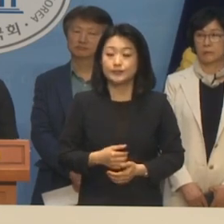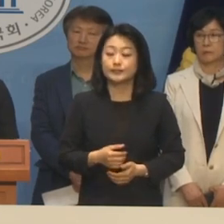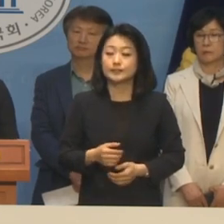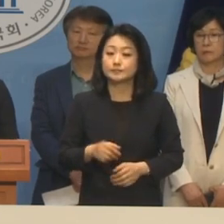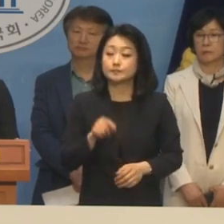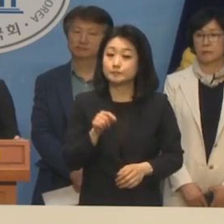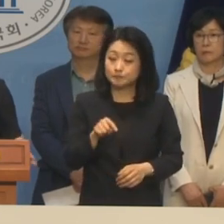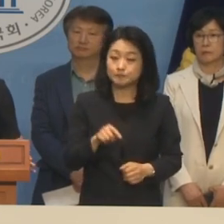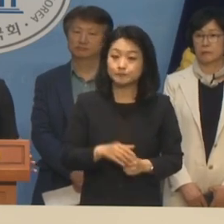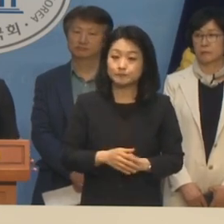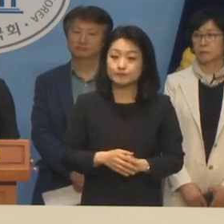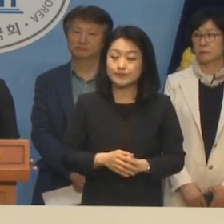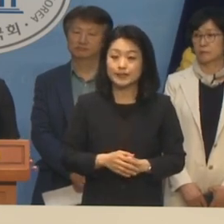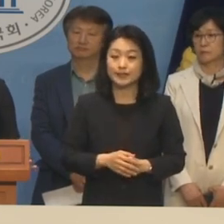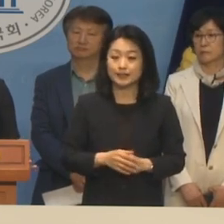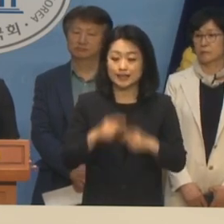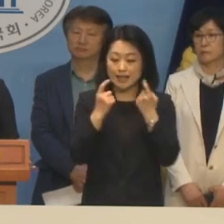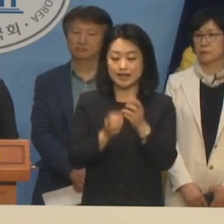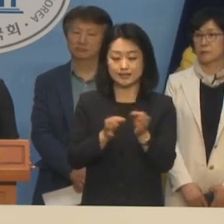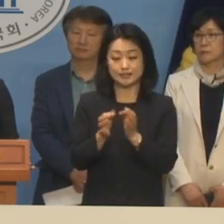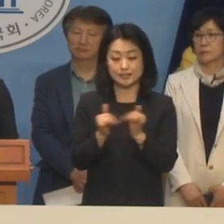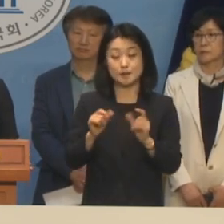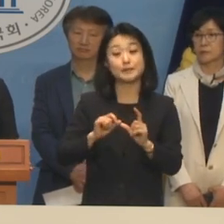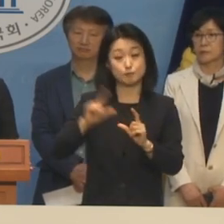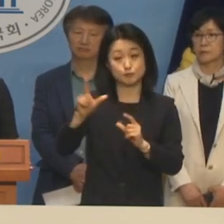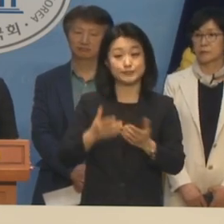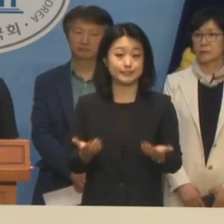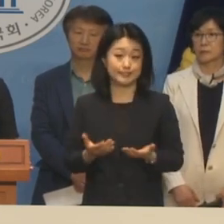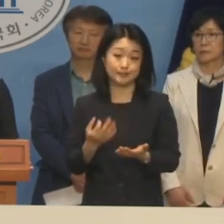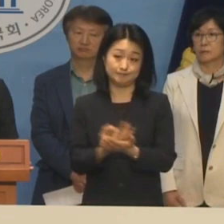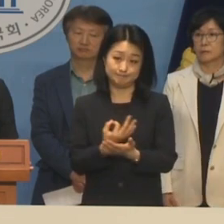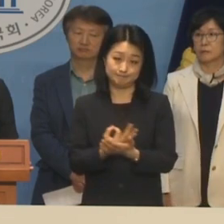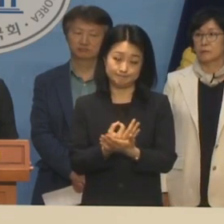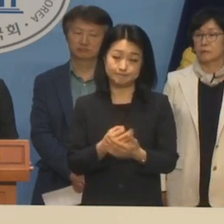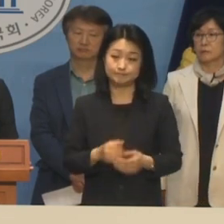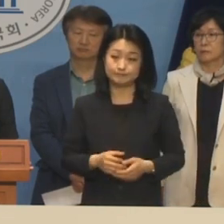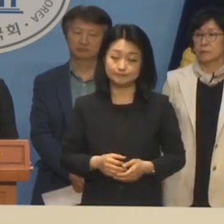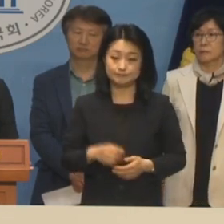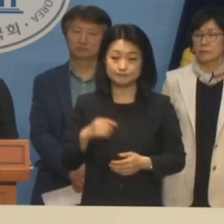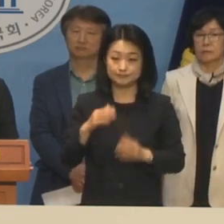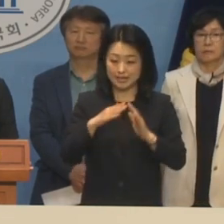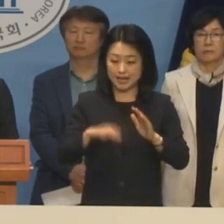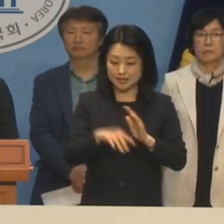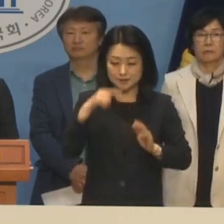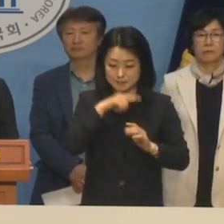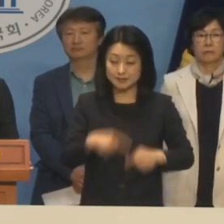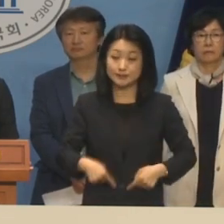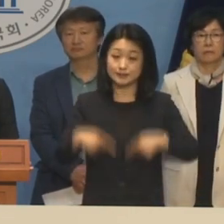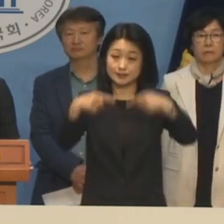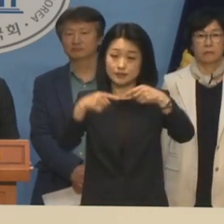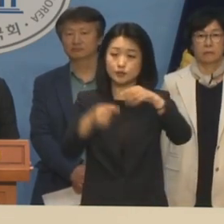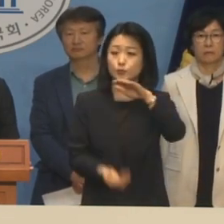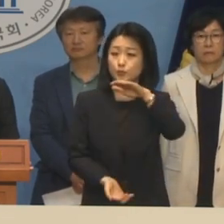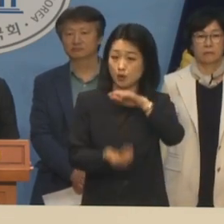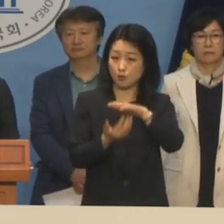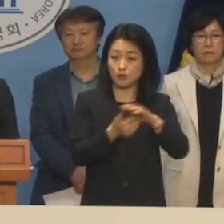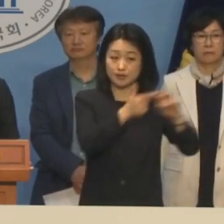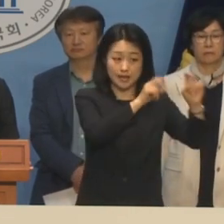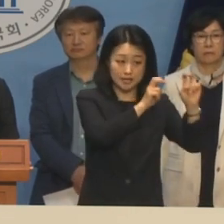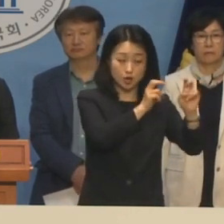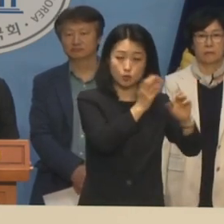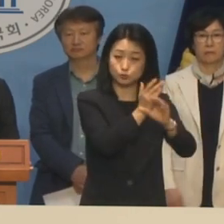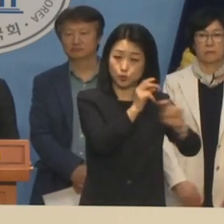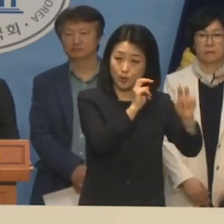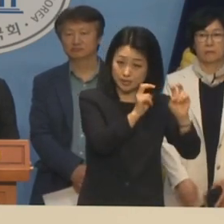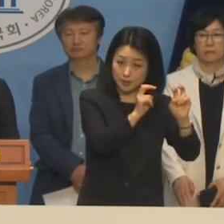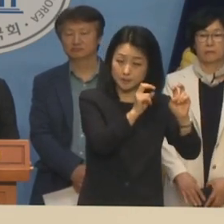실질적으로 우리 사회는 자영업자들이 대부분입니다. 현재 가계부채가 최대치에 이르렀고, 대기업,